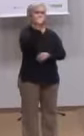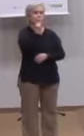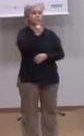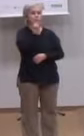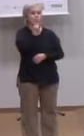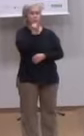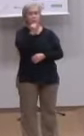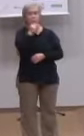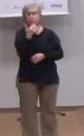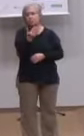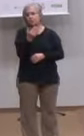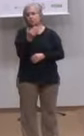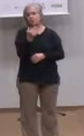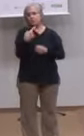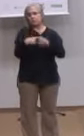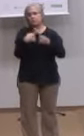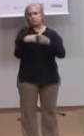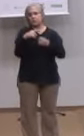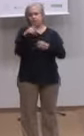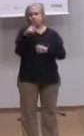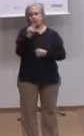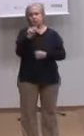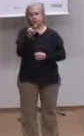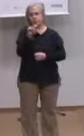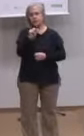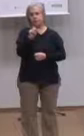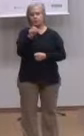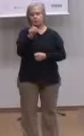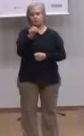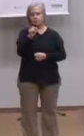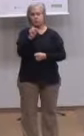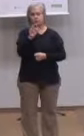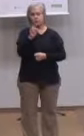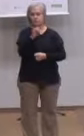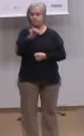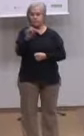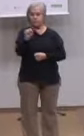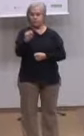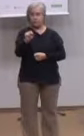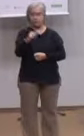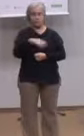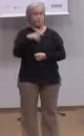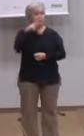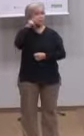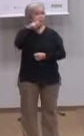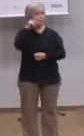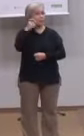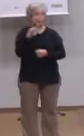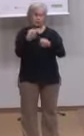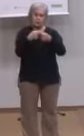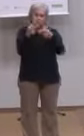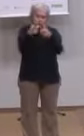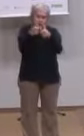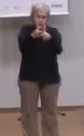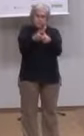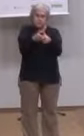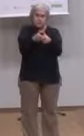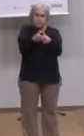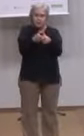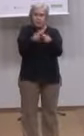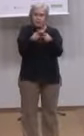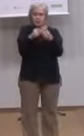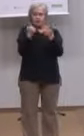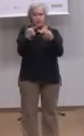lá em Pau dos Ferros, que é uma cidade que tem no oeste do Rio Grande do Norte, que é uma cidade pequena, mas é uma cidade do